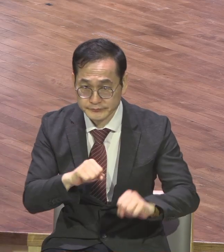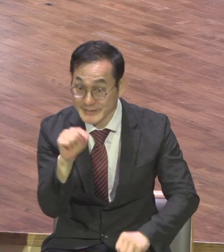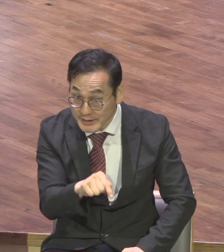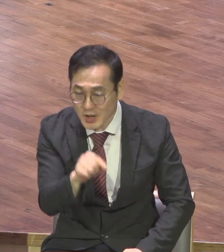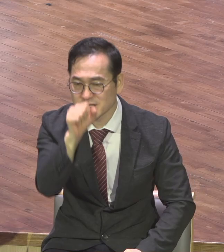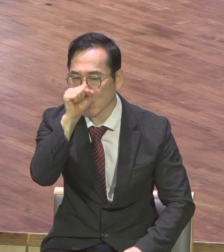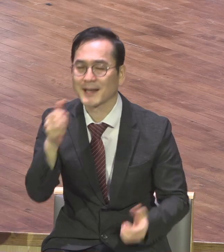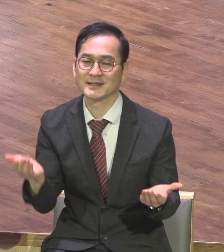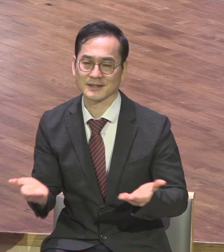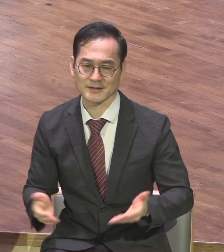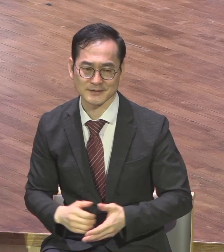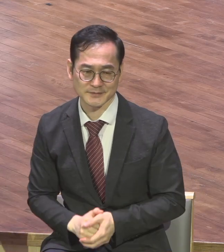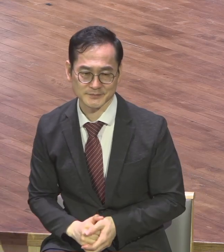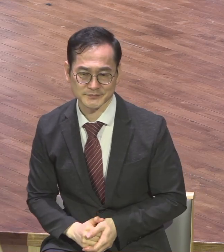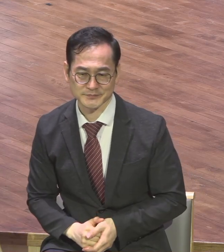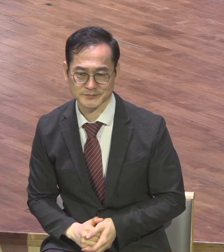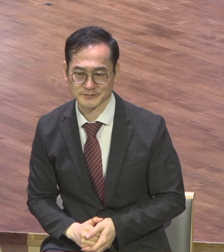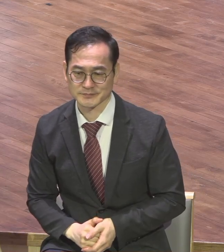일이다.